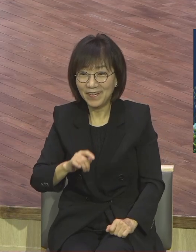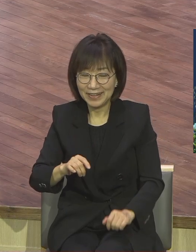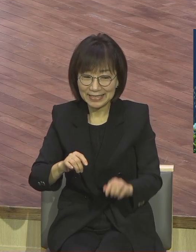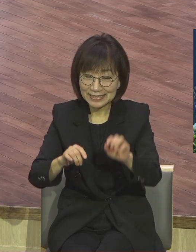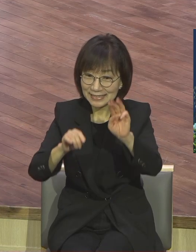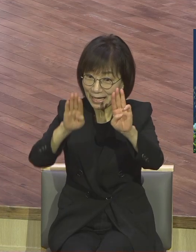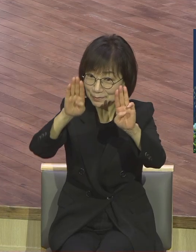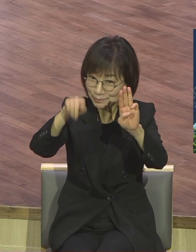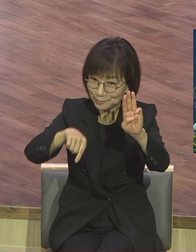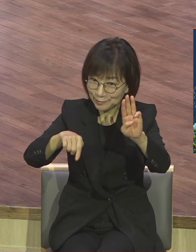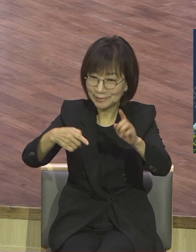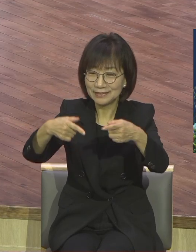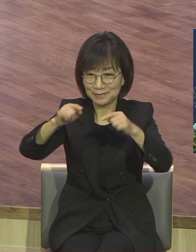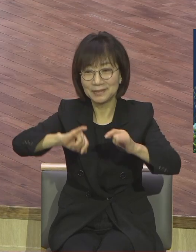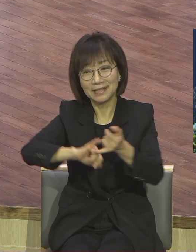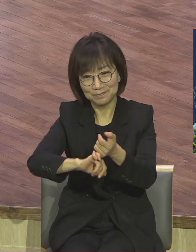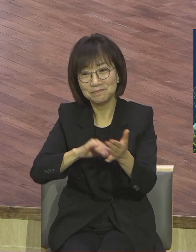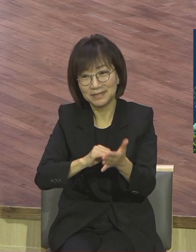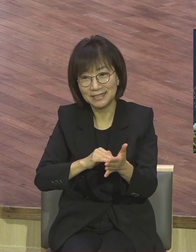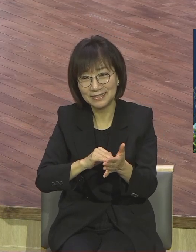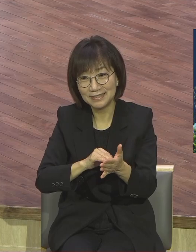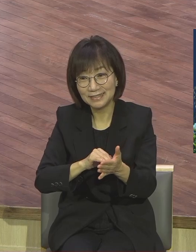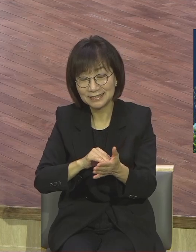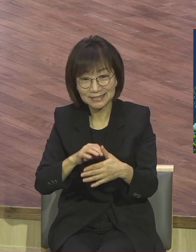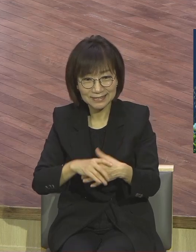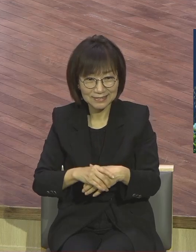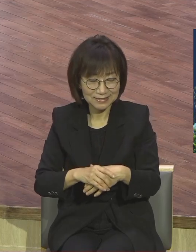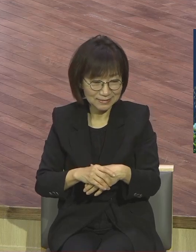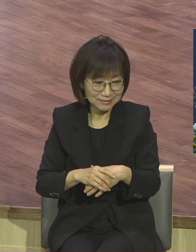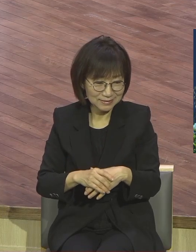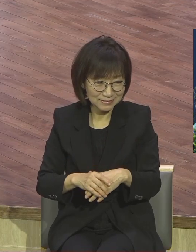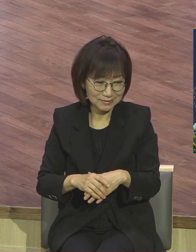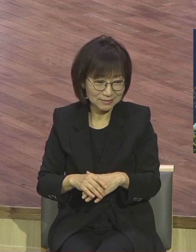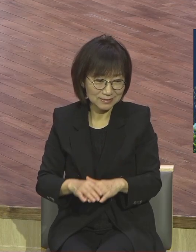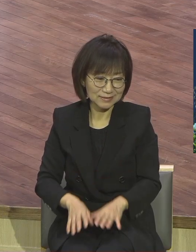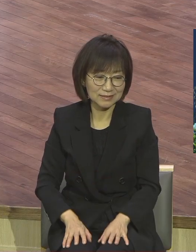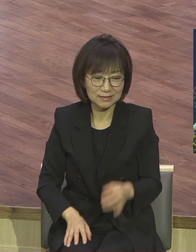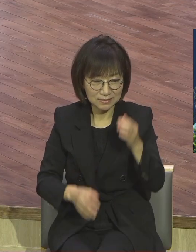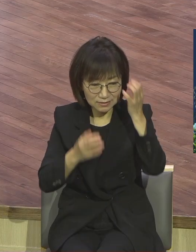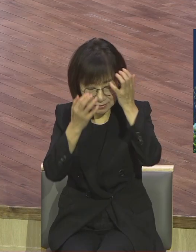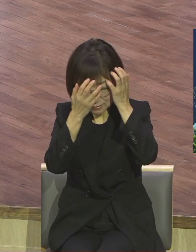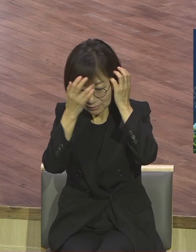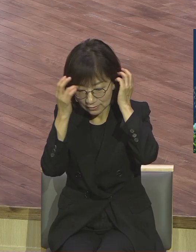2부, 3부에 다 참석한다고 그랬는데 오늘 3부에 온답니다.